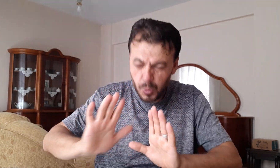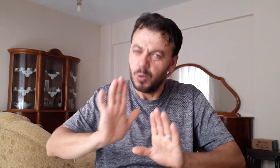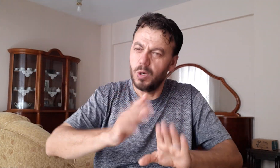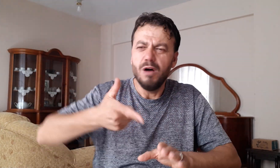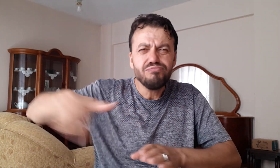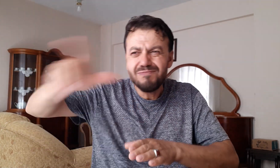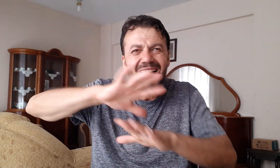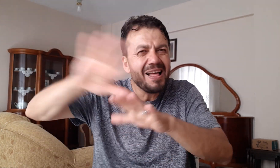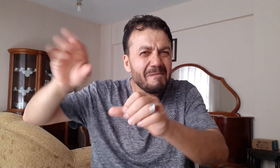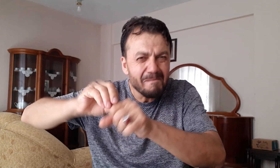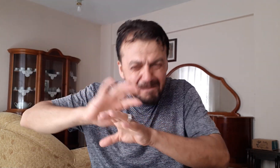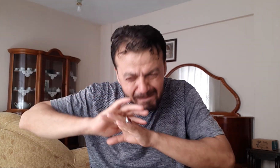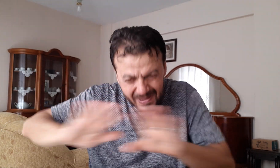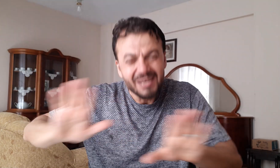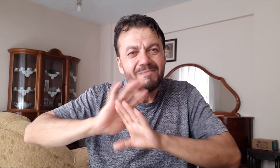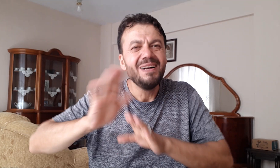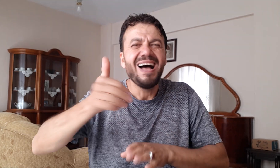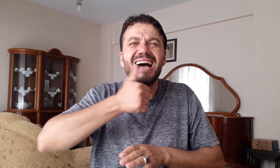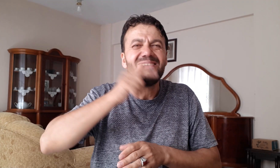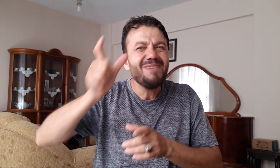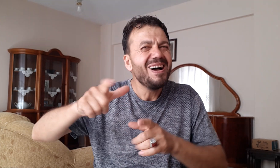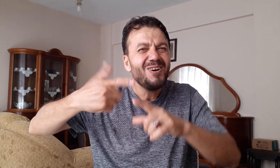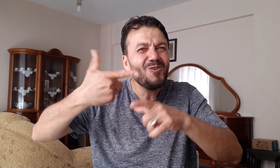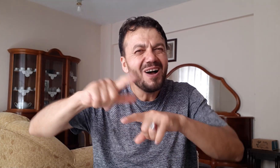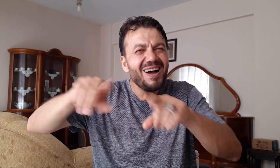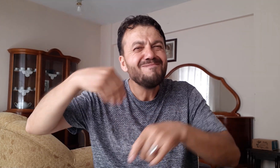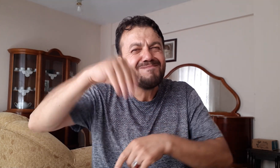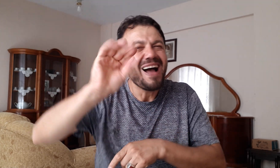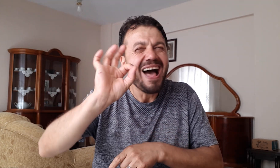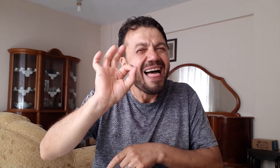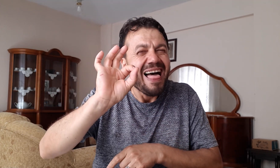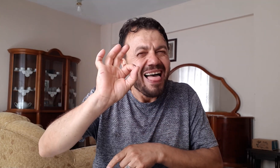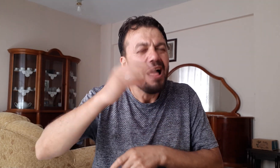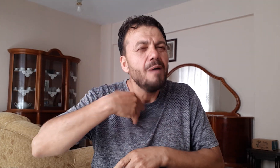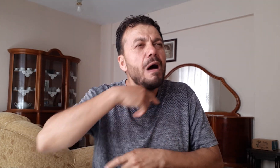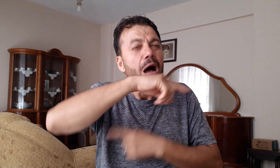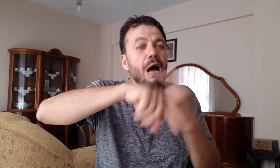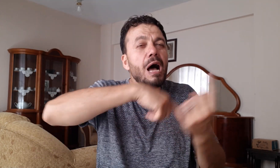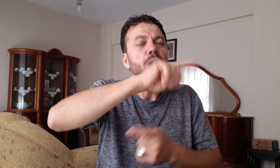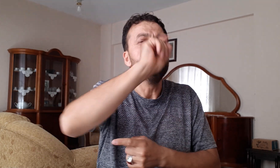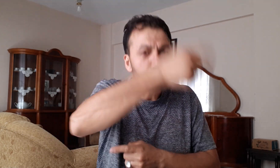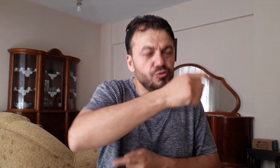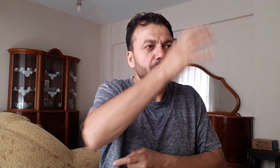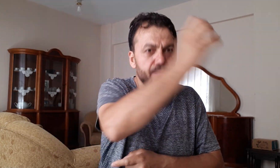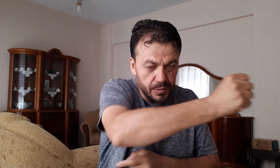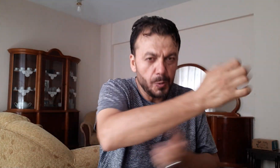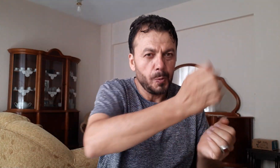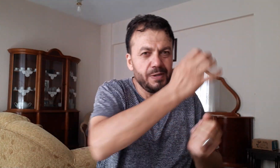Çıkarmış altınları. Sonra tarlasındaki işi bitirdiğinde tarlayı satın aldığı adamı